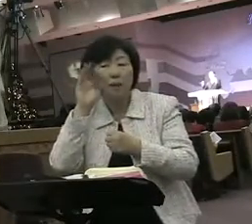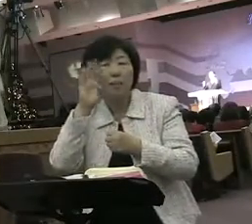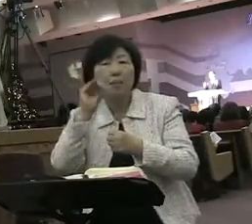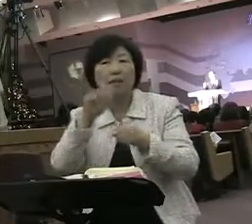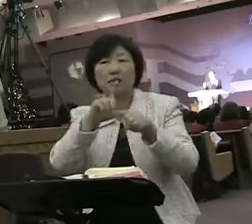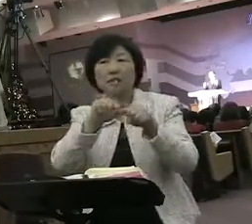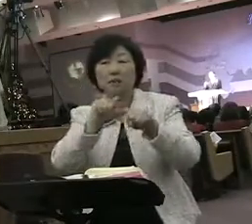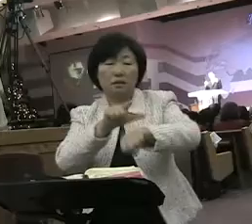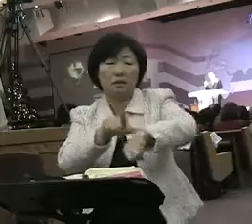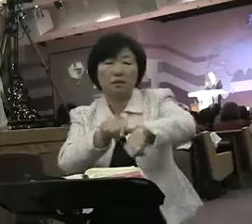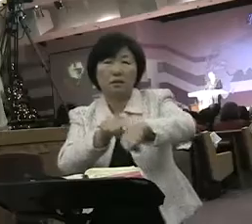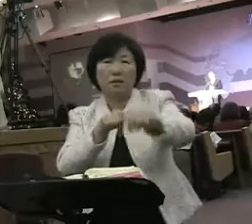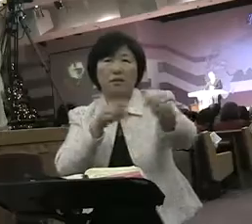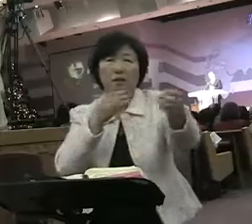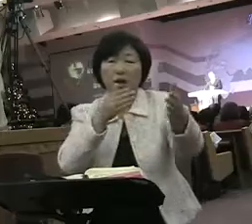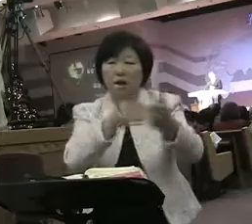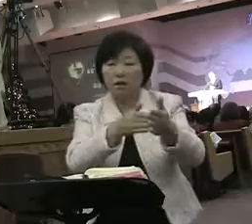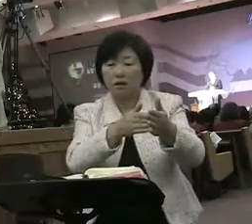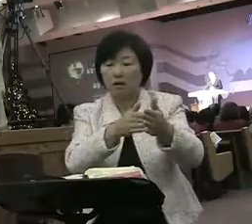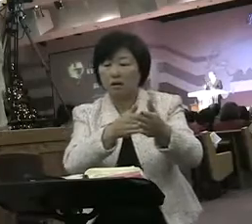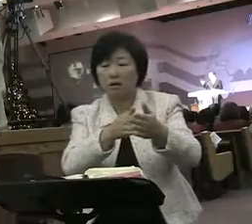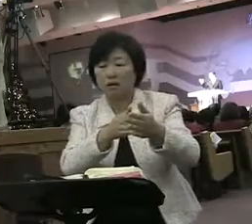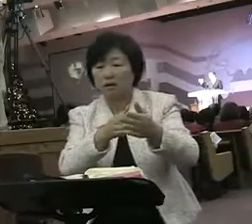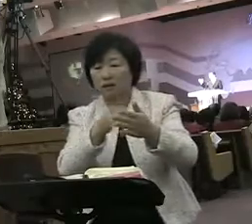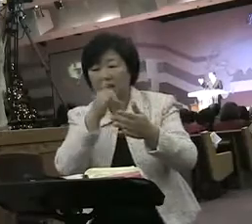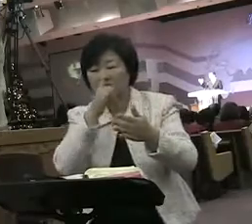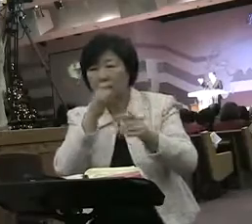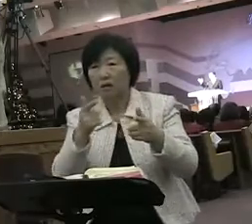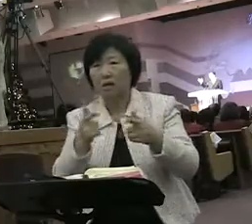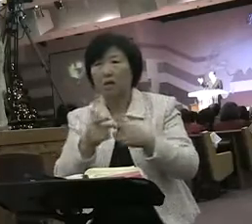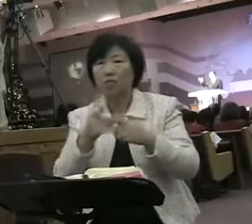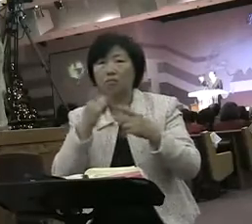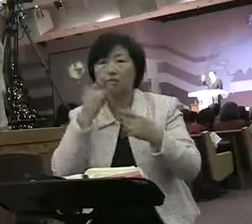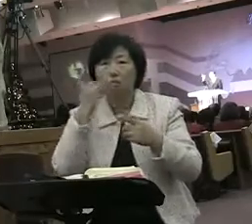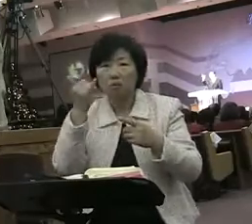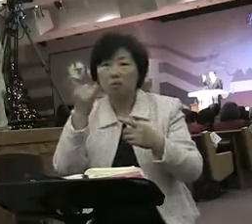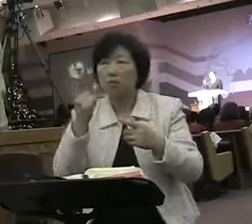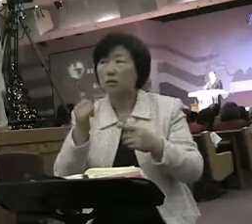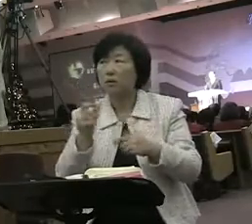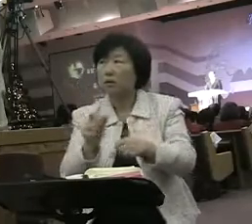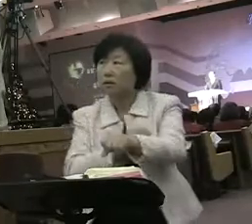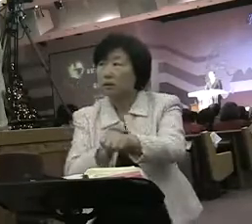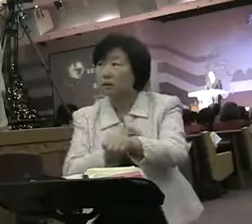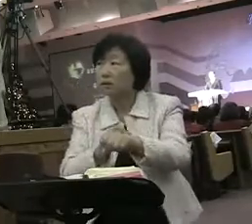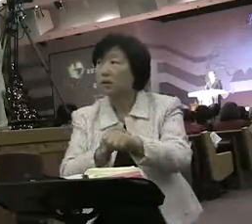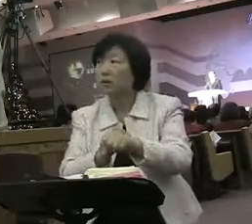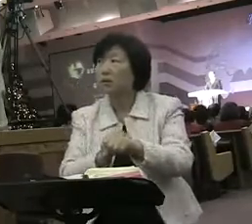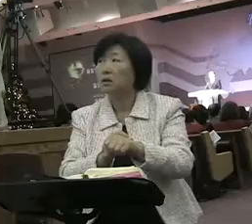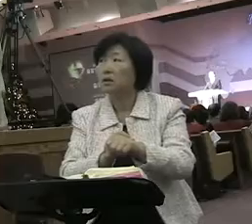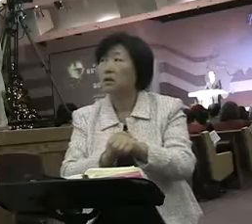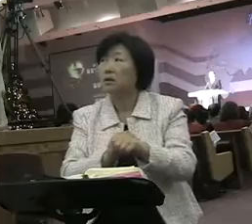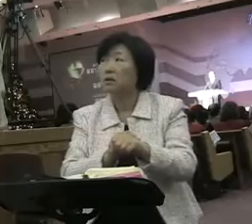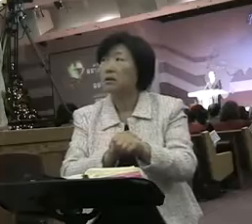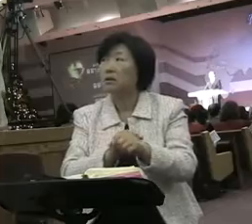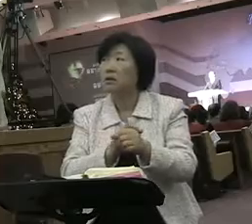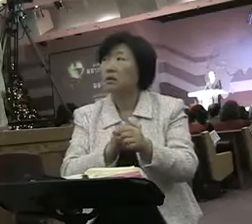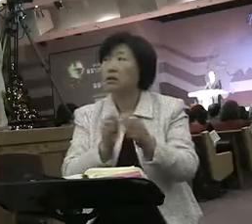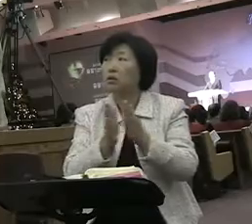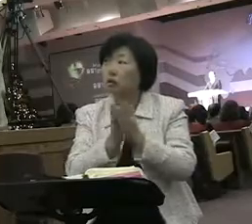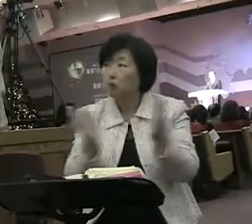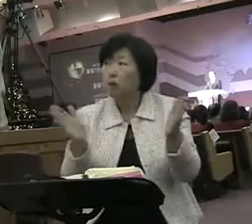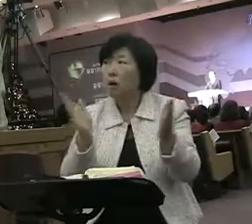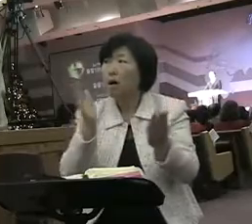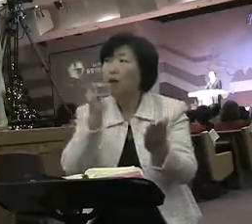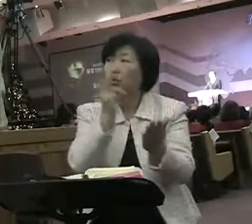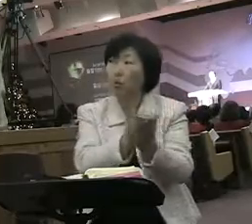출발하고 몇 시에 도착하는가 이게 주보에 누락되어 있기 때문에 지금 부모님들은 특별히 영상을 보시고 각